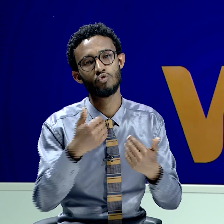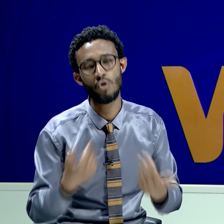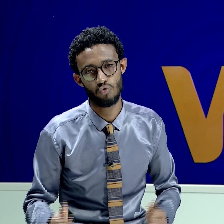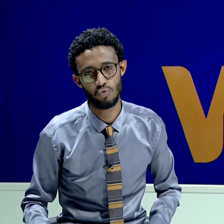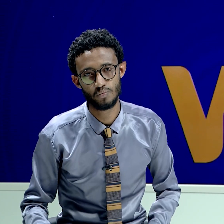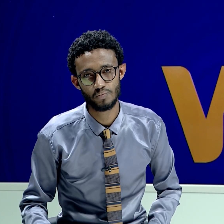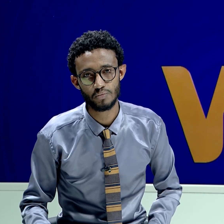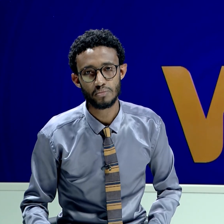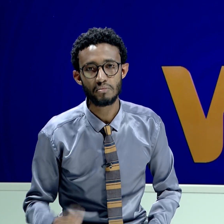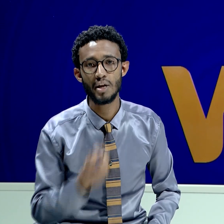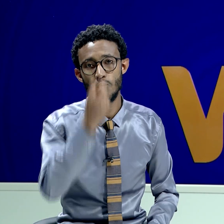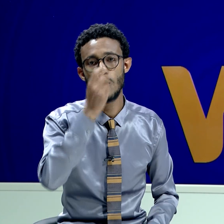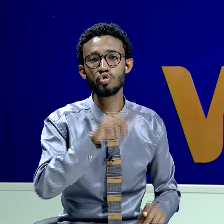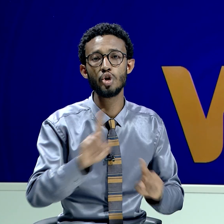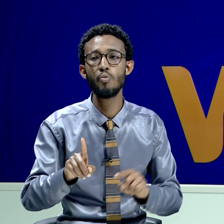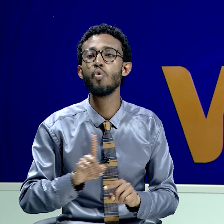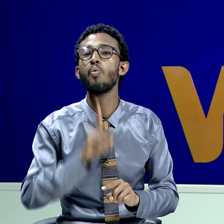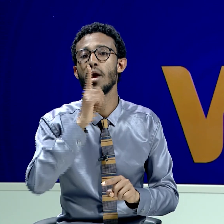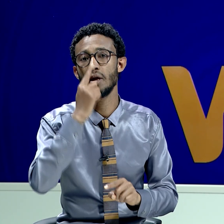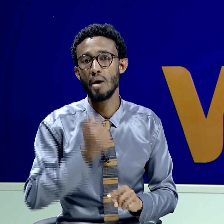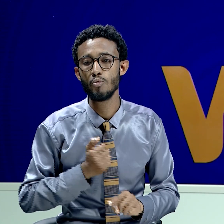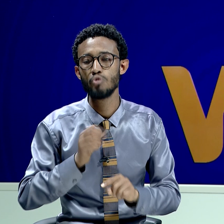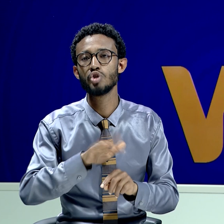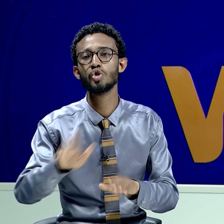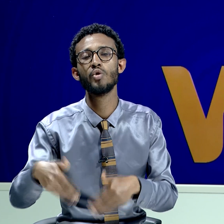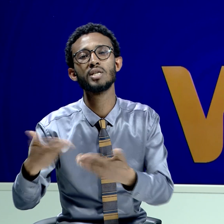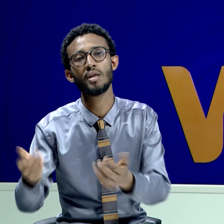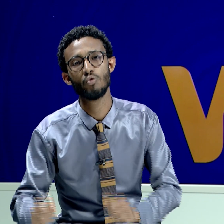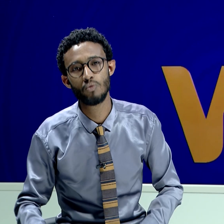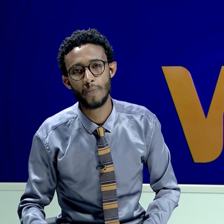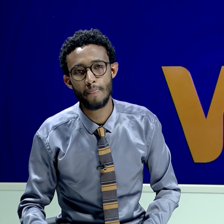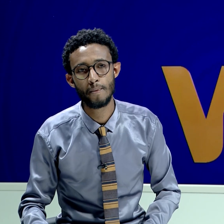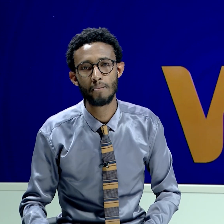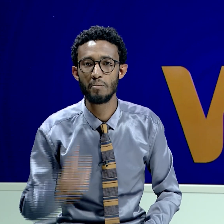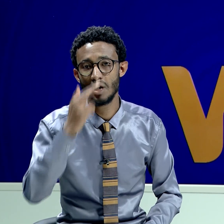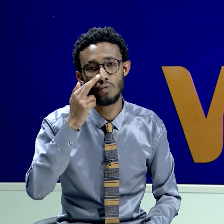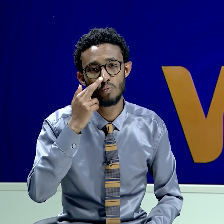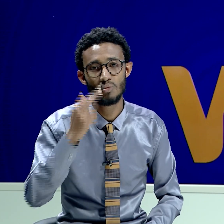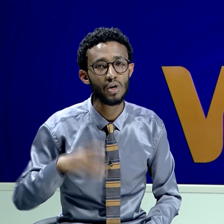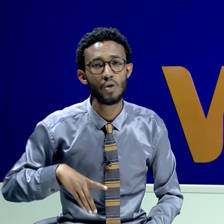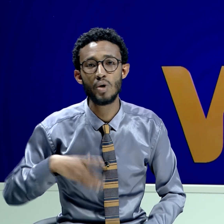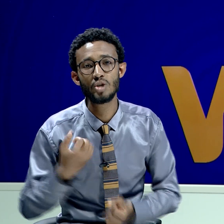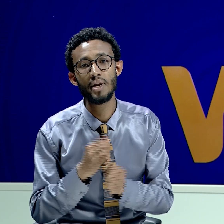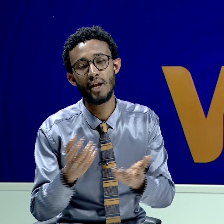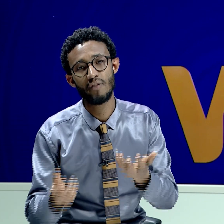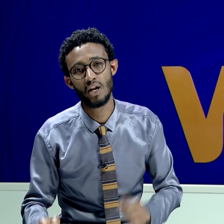مرة عندما بلغت قدم ويبوي نتام وتشا جوني ساتلو ممكن أنتم وجهي ما داني فيل